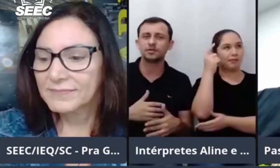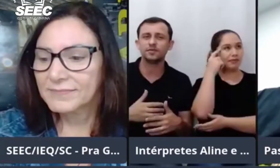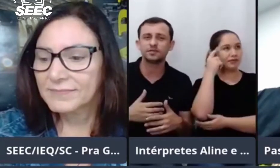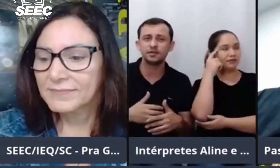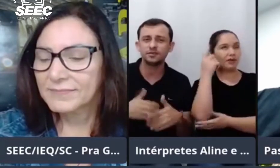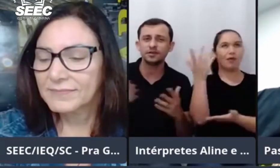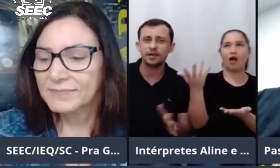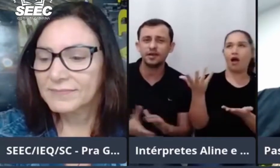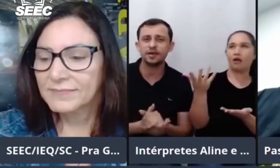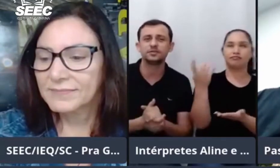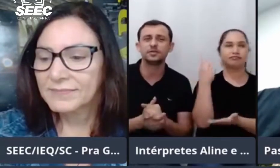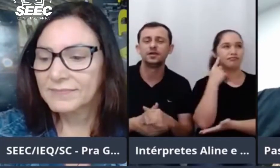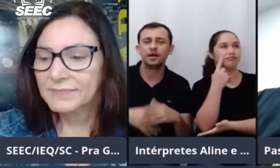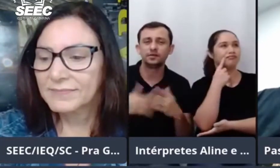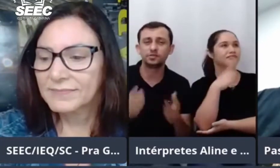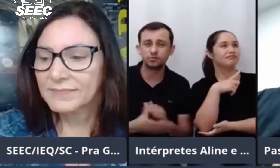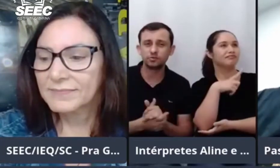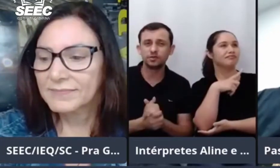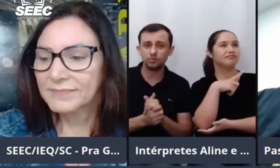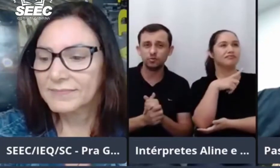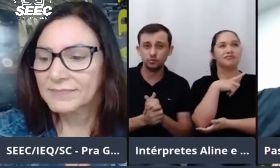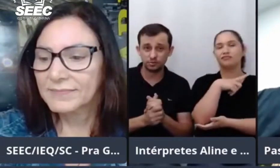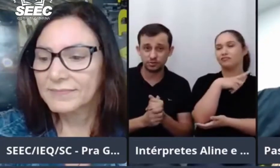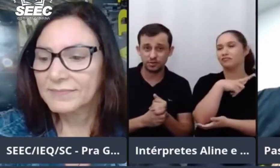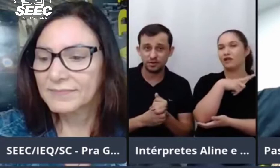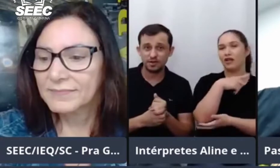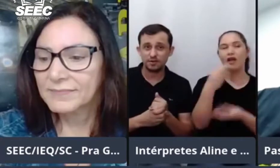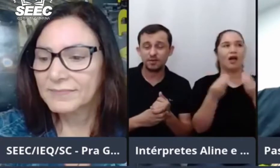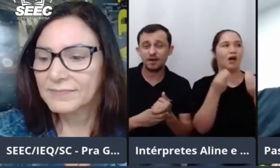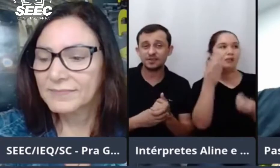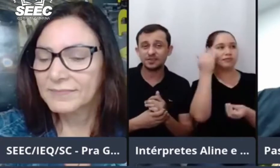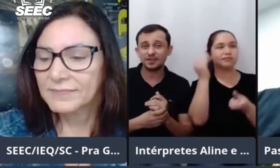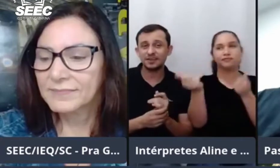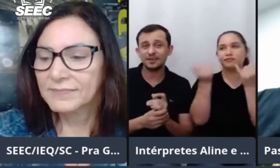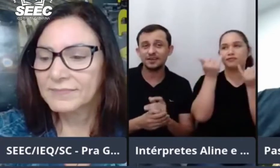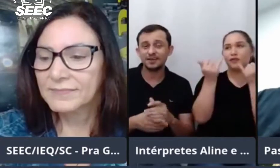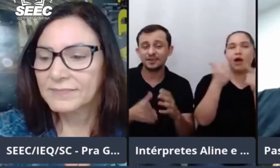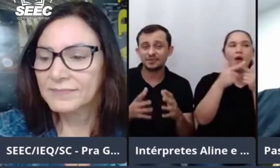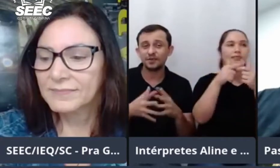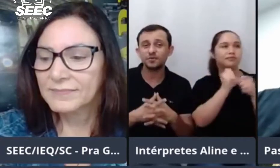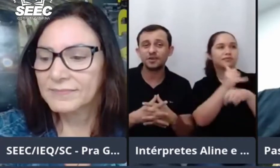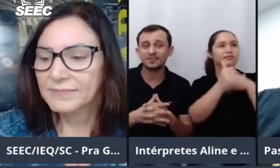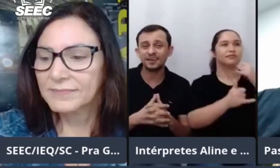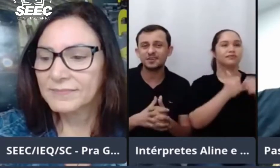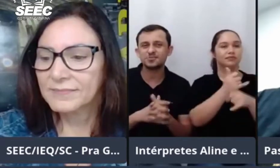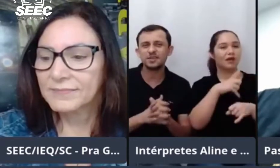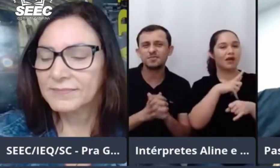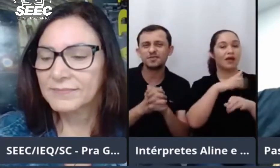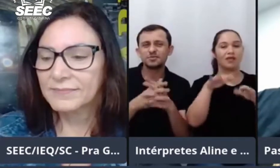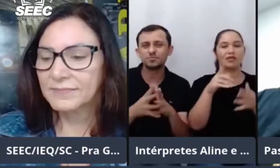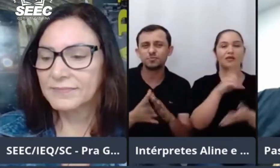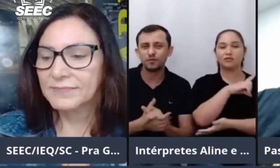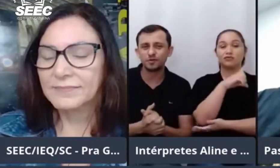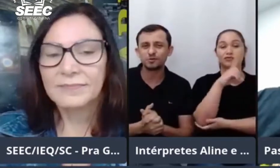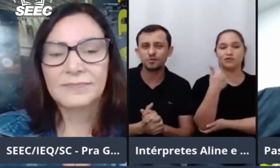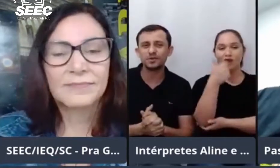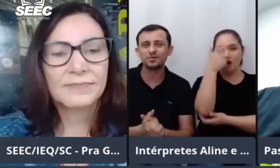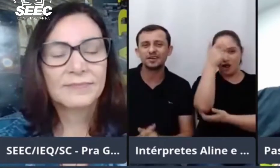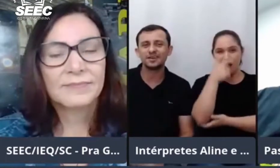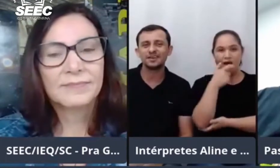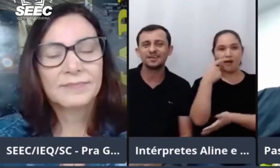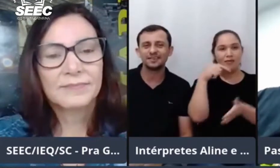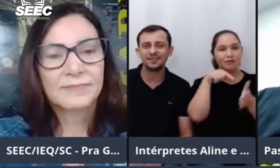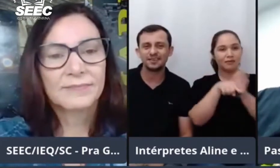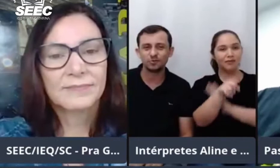hoje através da internet a esses conteúdos. Mas até questionei uma vez um professor